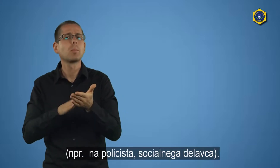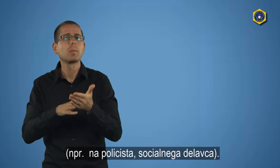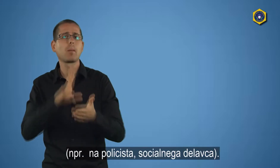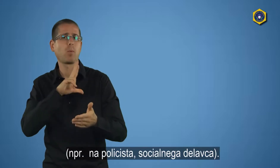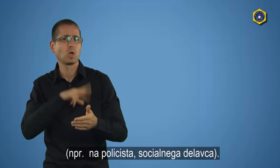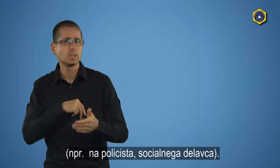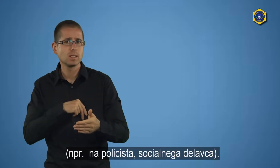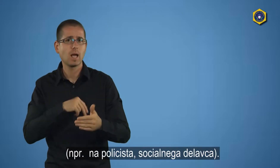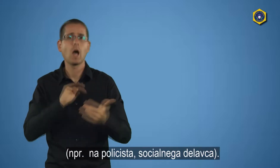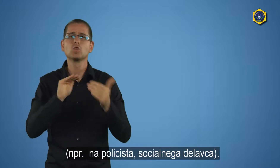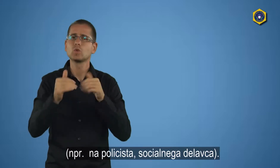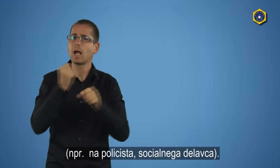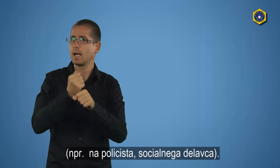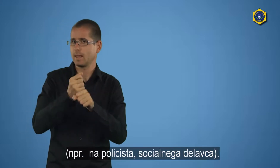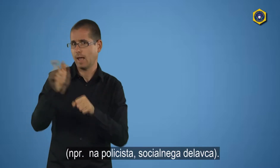policista, socialnega delavca.